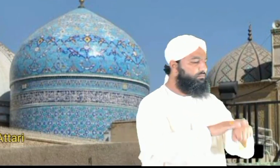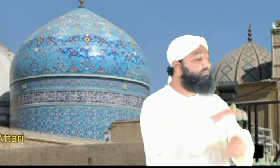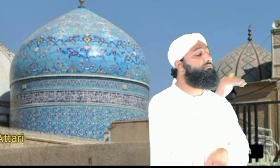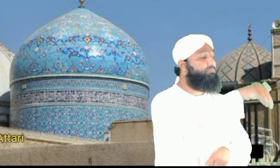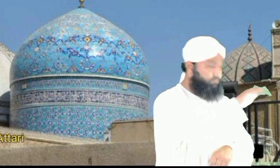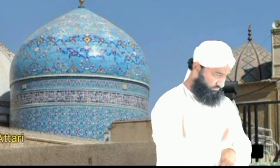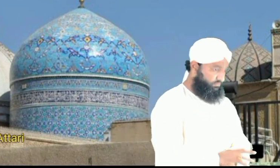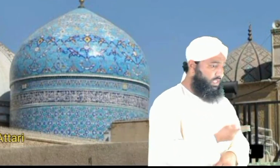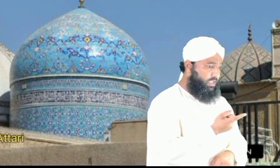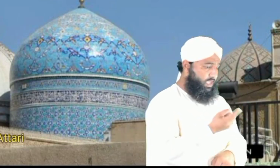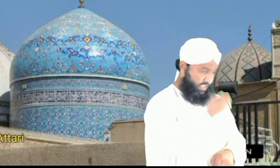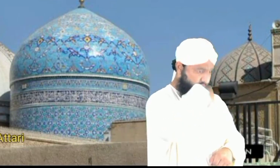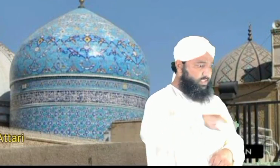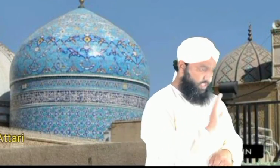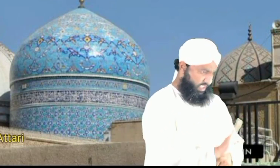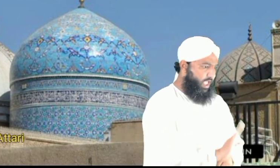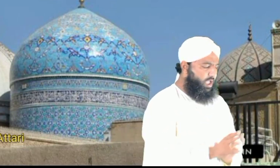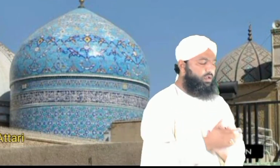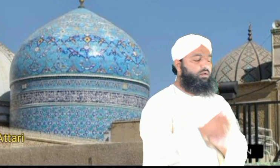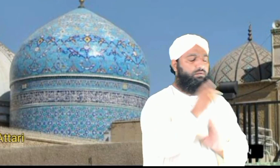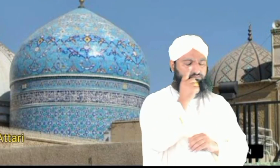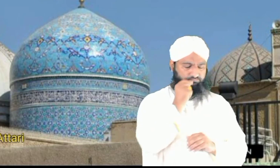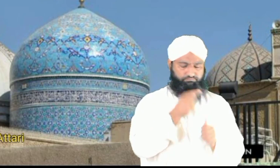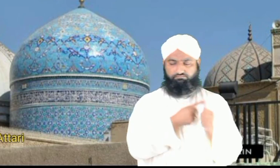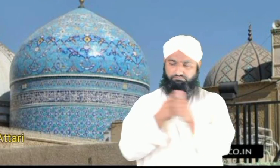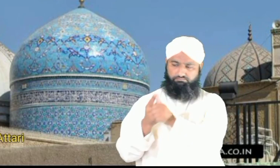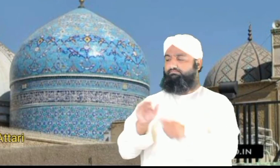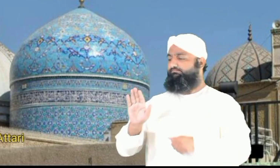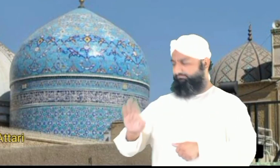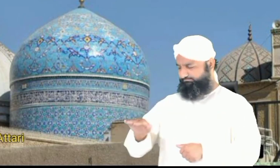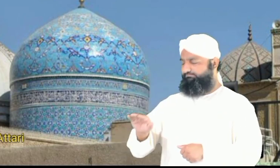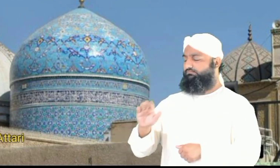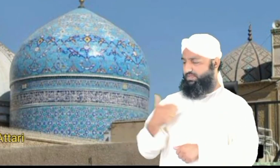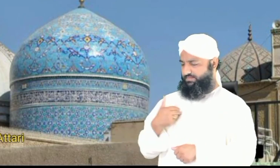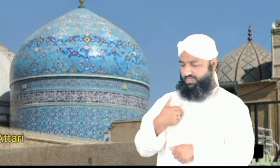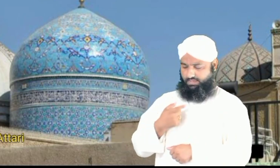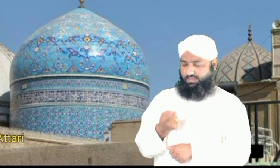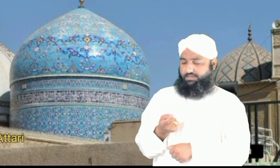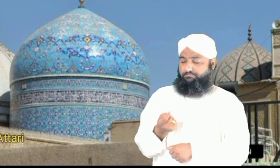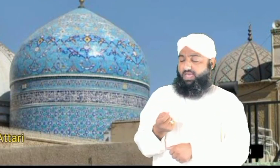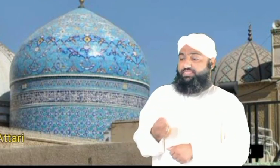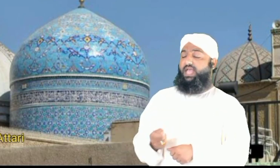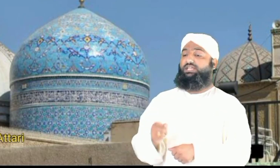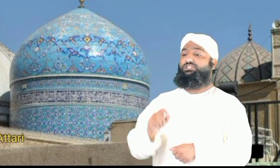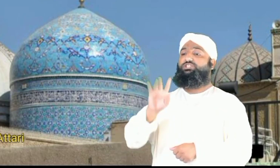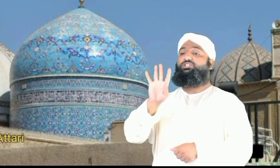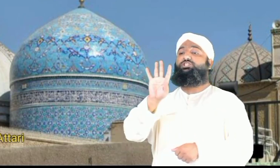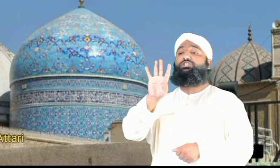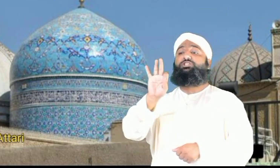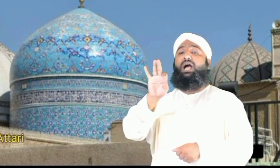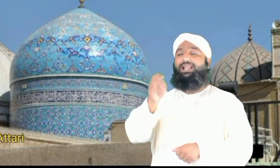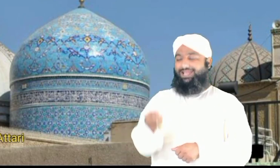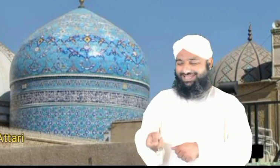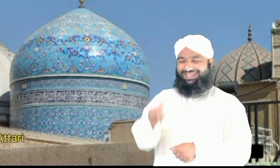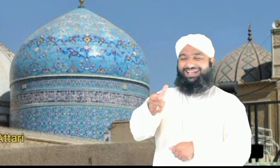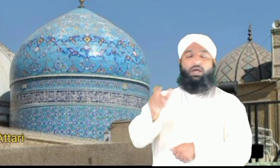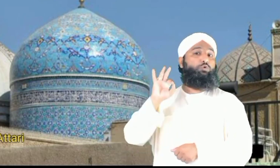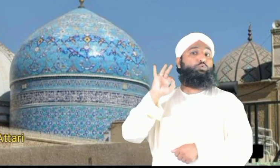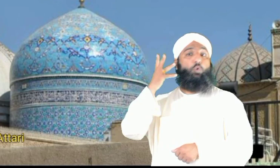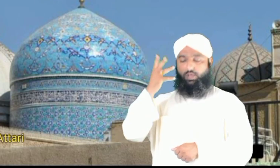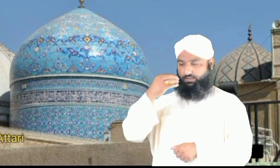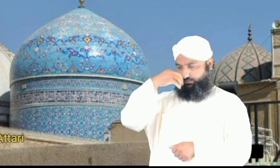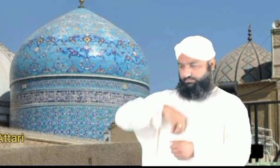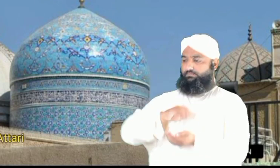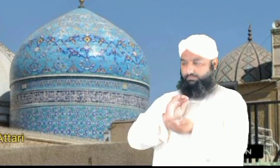کچھ ہے؟ تو یہ نوجوان کہتا ہے ہاں میرے پاس 40 دینار ہیں۔ ڈاکوؤں کا جو کارکن تھا وہ حیران ہوا